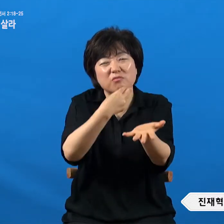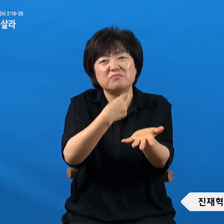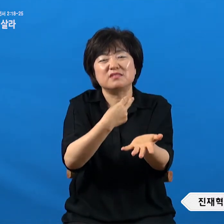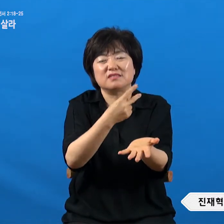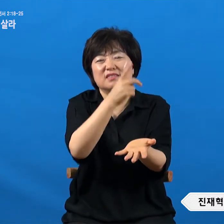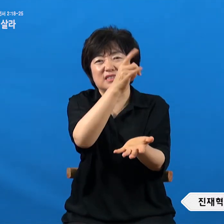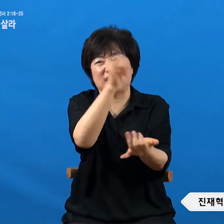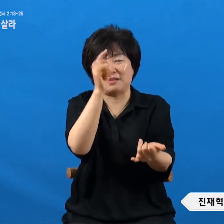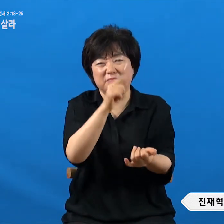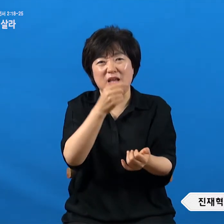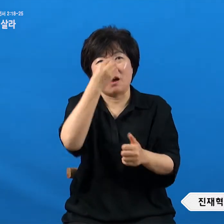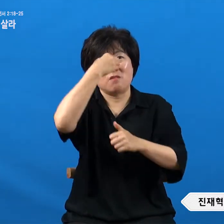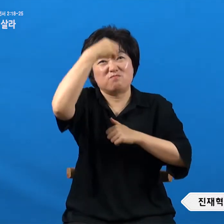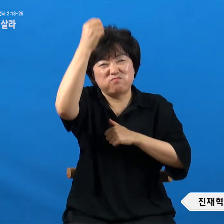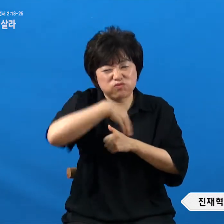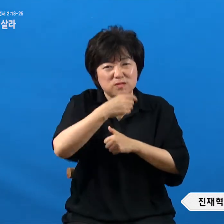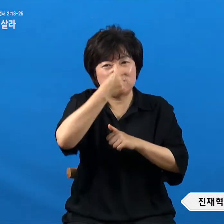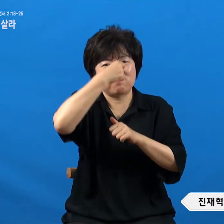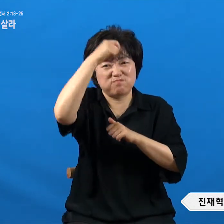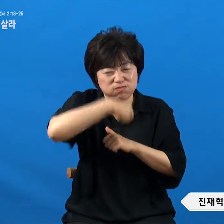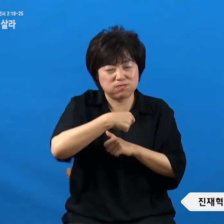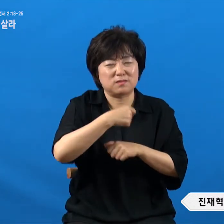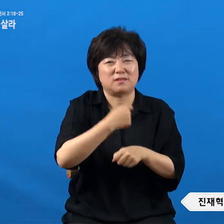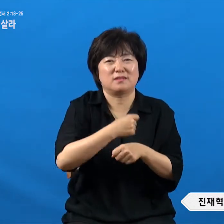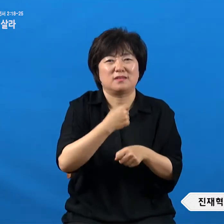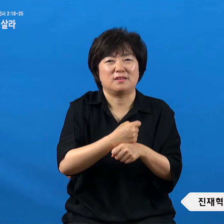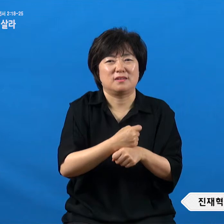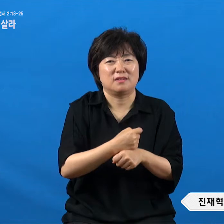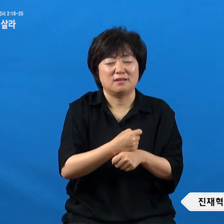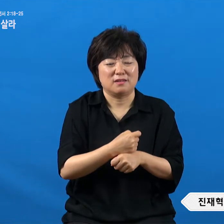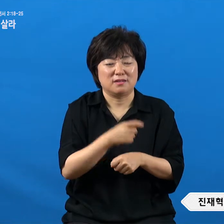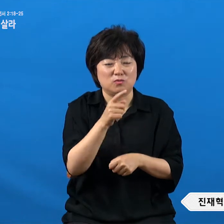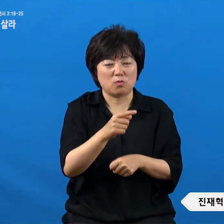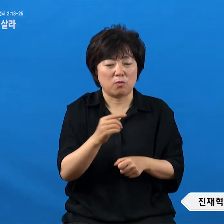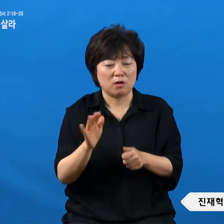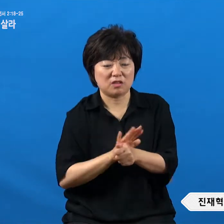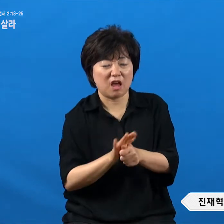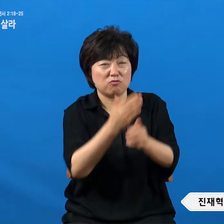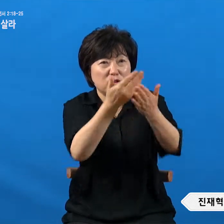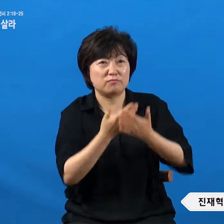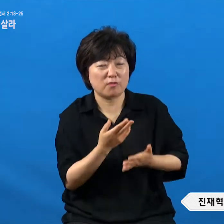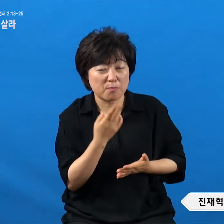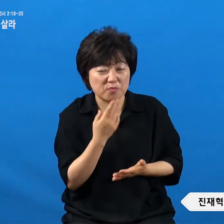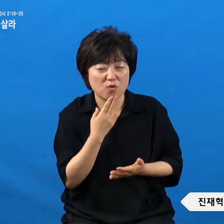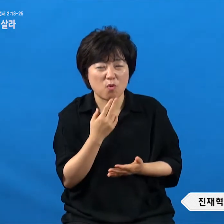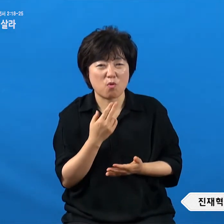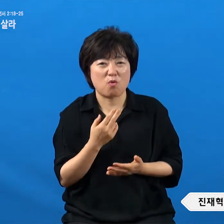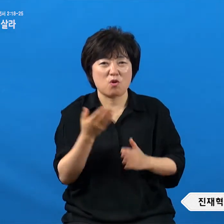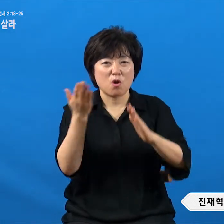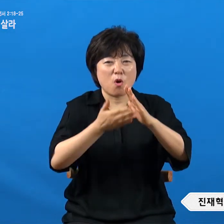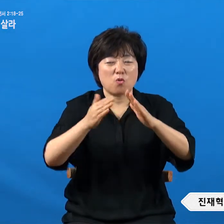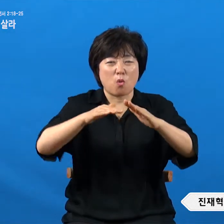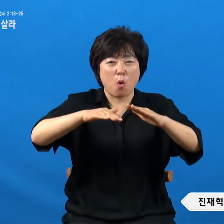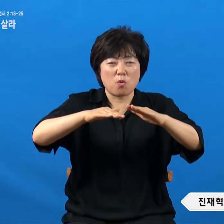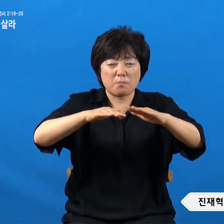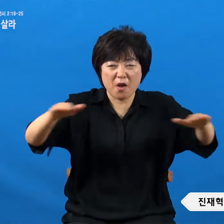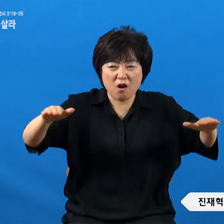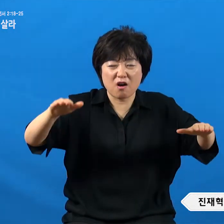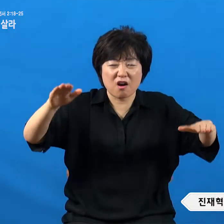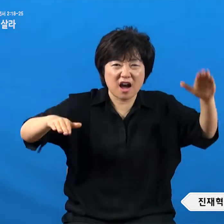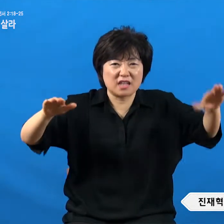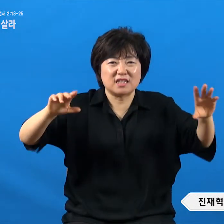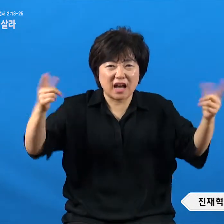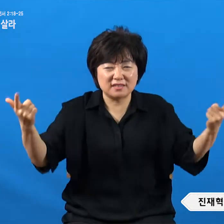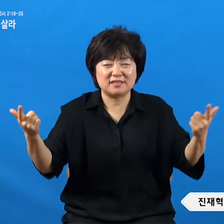우리를 대우합니다. 모욕하고 무시합니다. 부당한 처벌과 불공평한 대우,